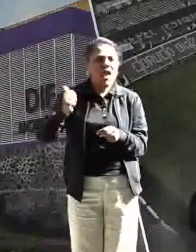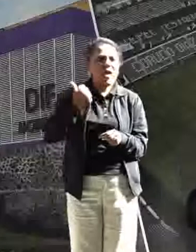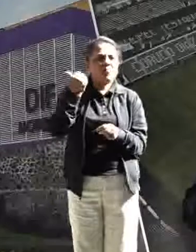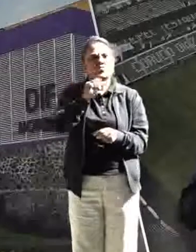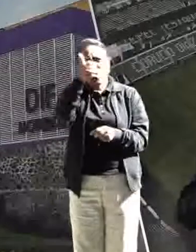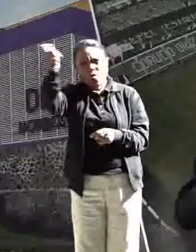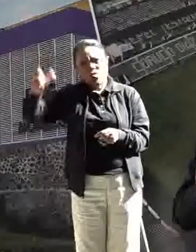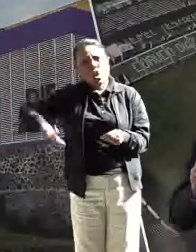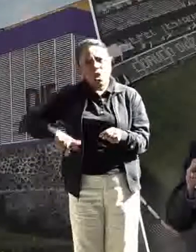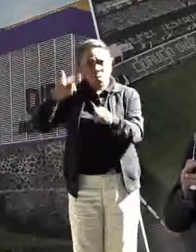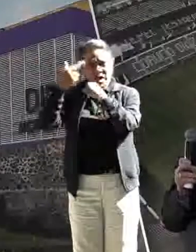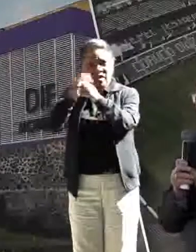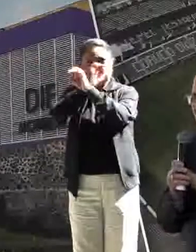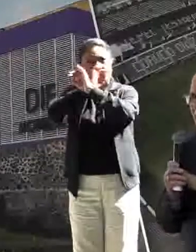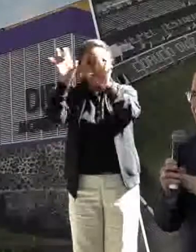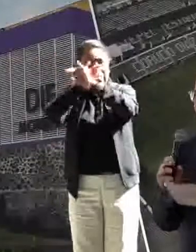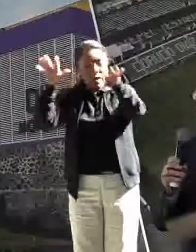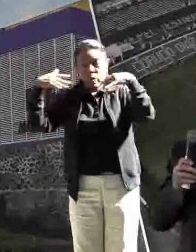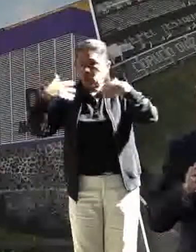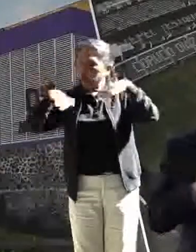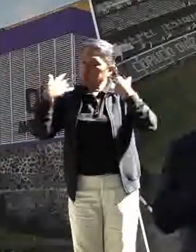gobernadores que son escandalosos realmente,